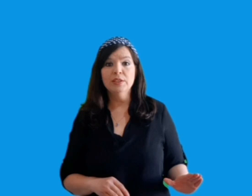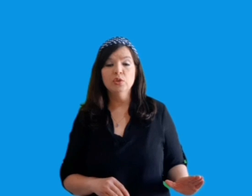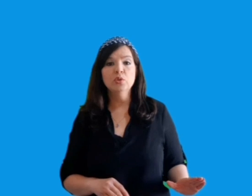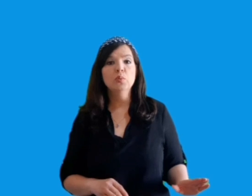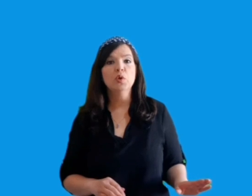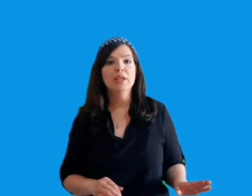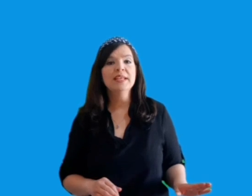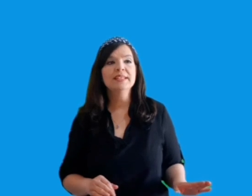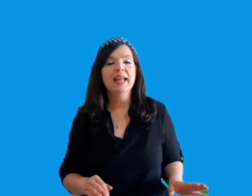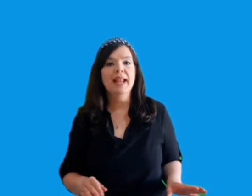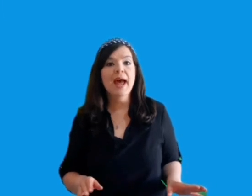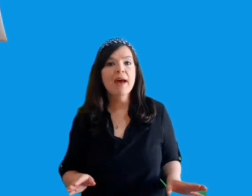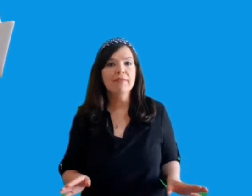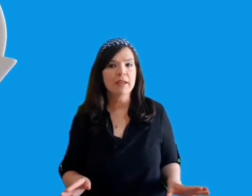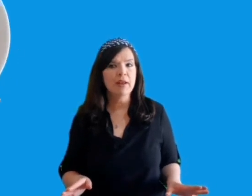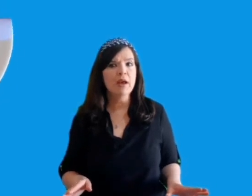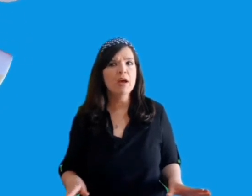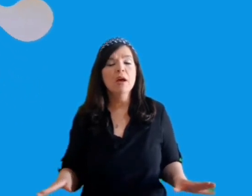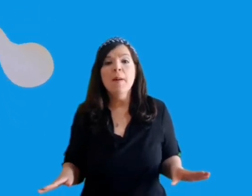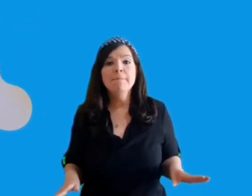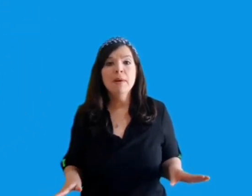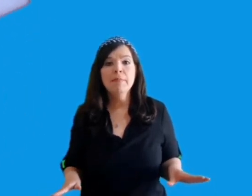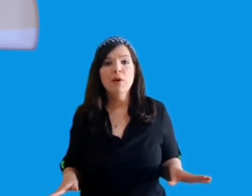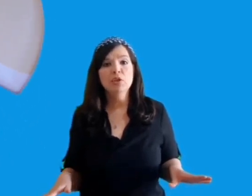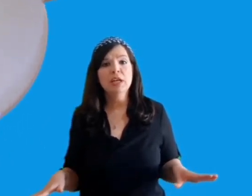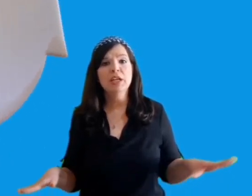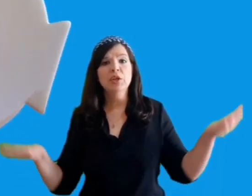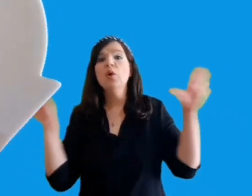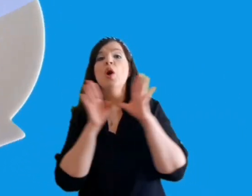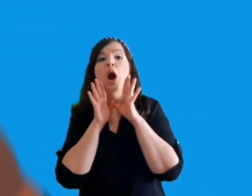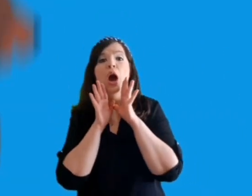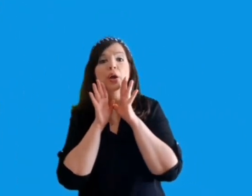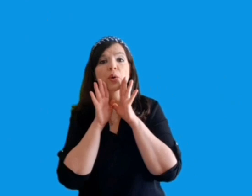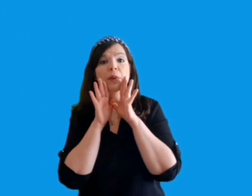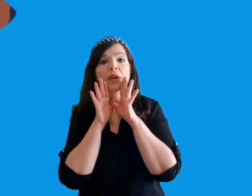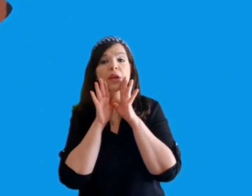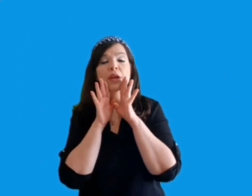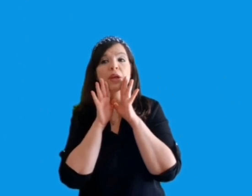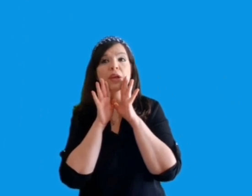Cuando estuvo lista la avena, Mamá Osa gritó: ¡A